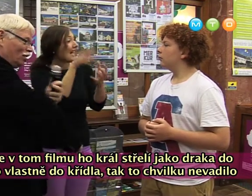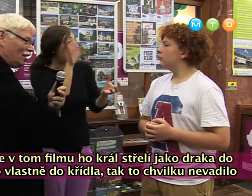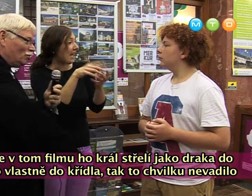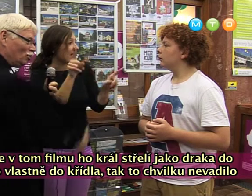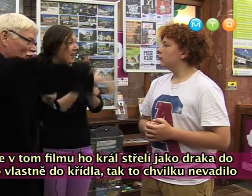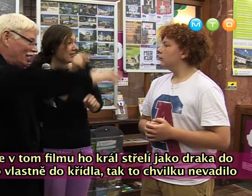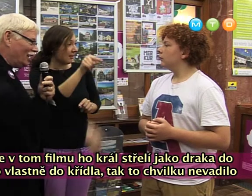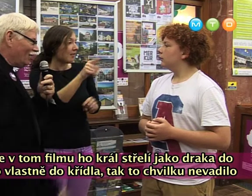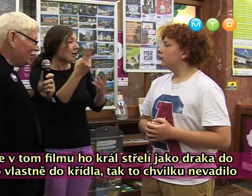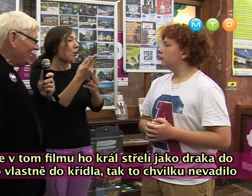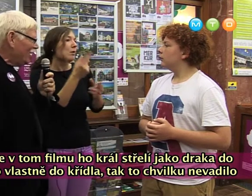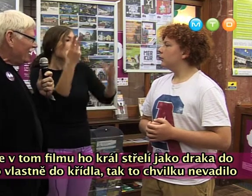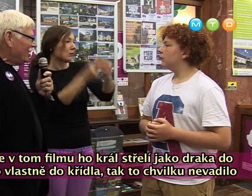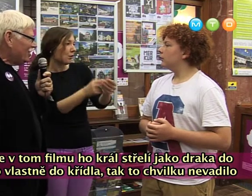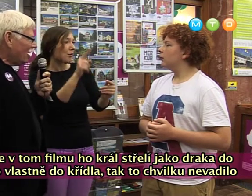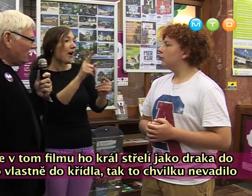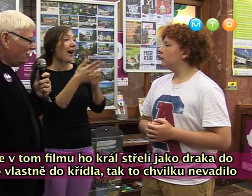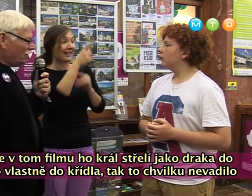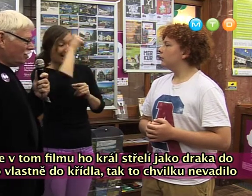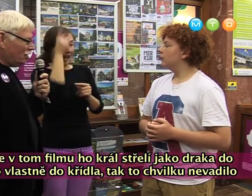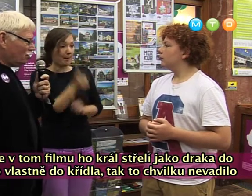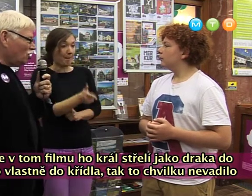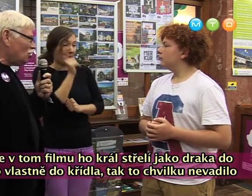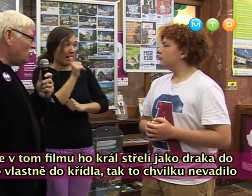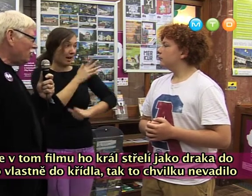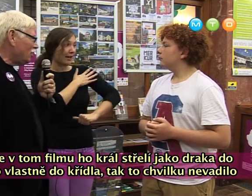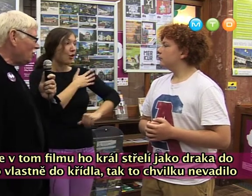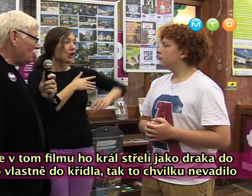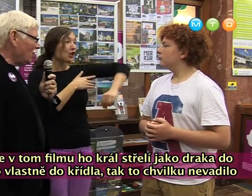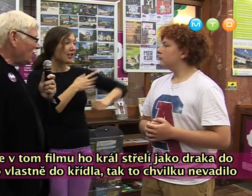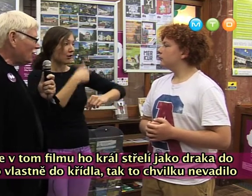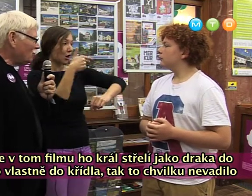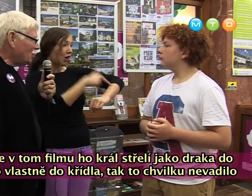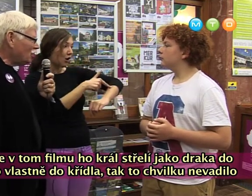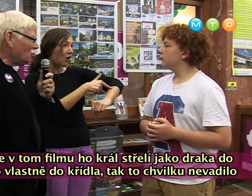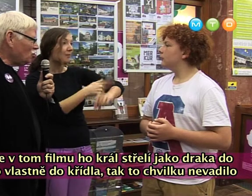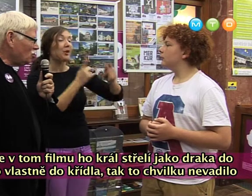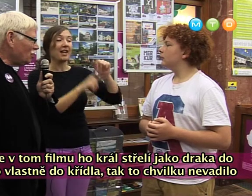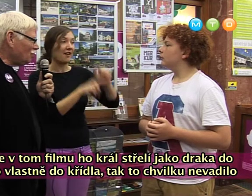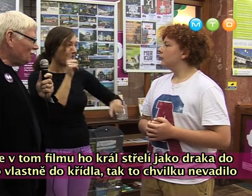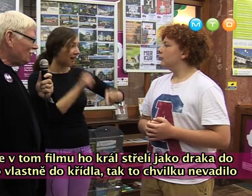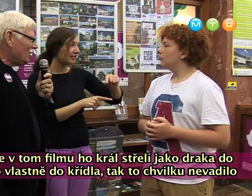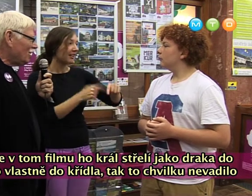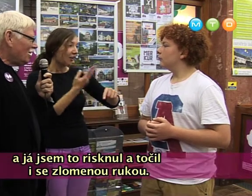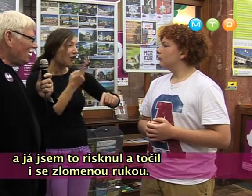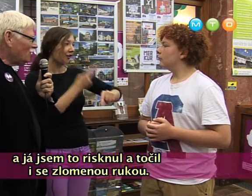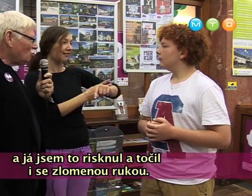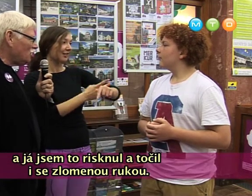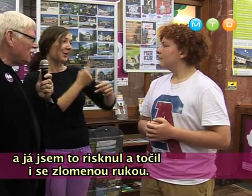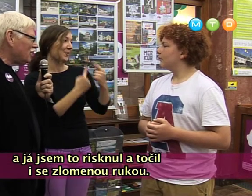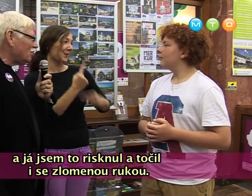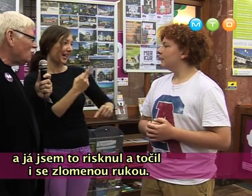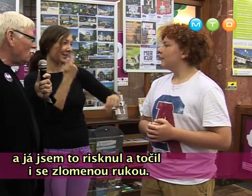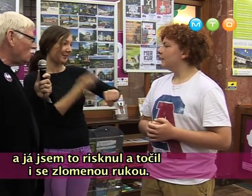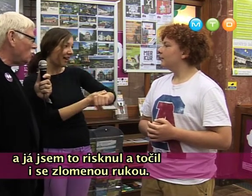do ruky nebo do křídla, tak to chvilku nevadilo a já jsem to risknul a